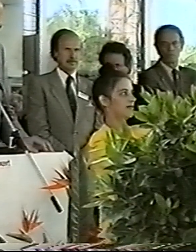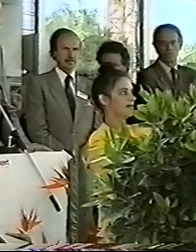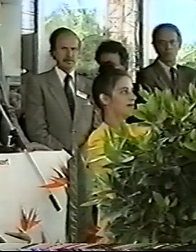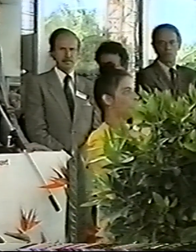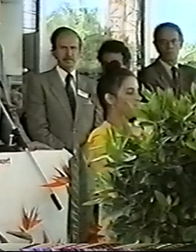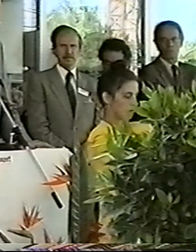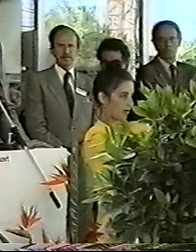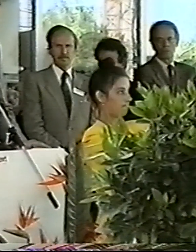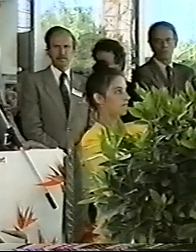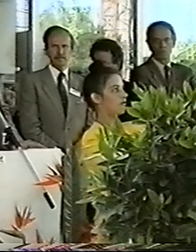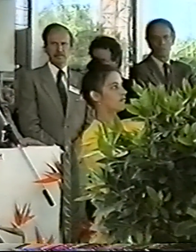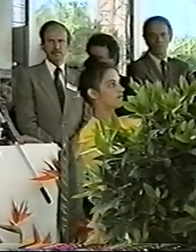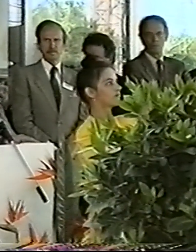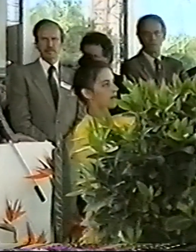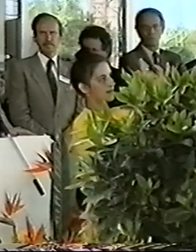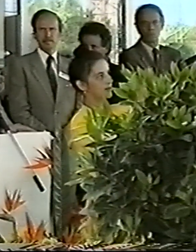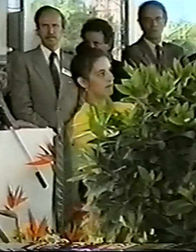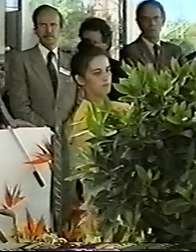de dynamisme qu'ils offrent.